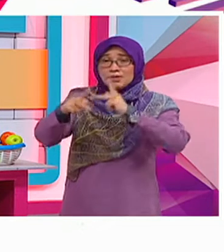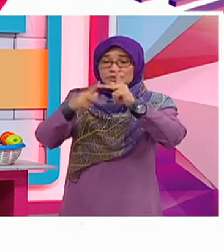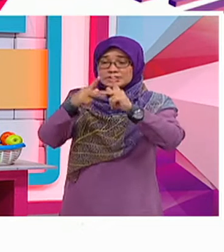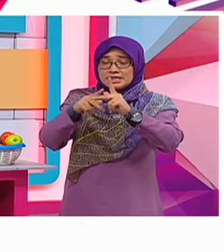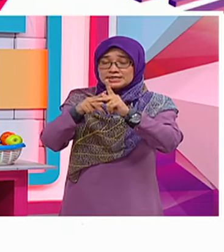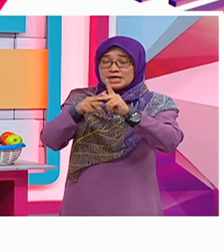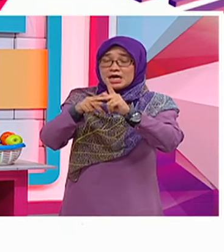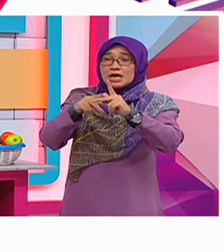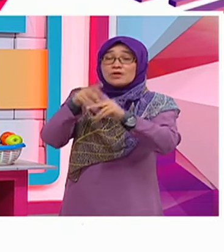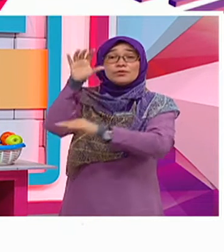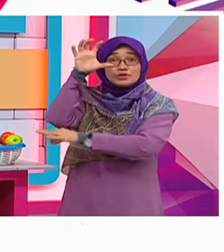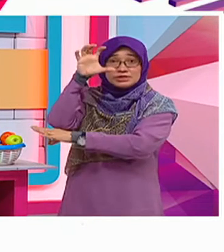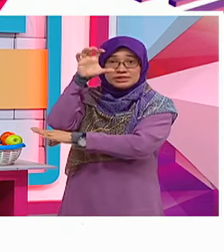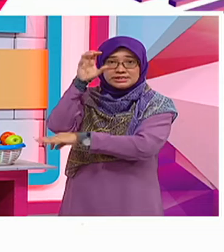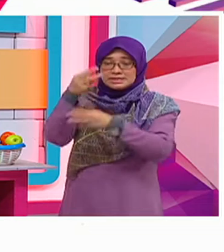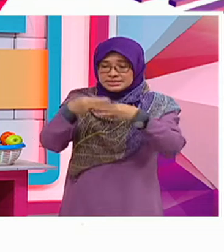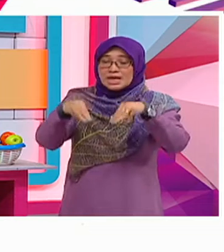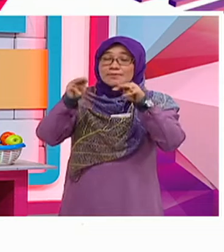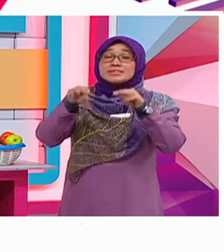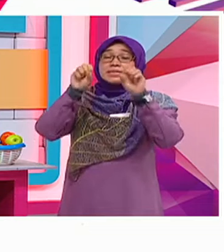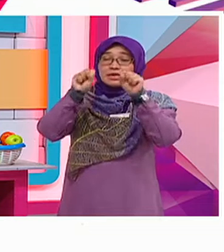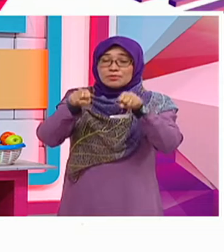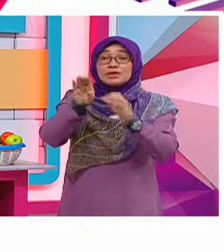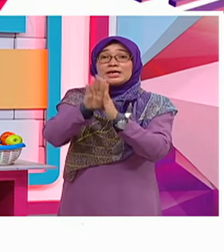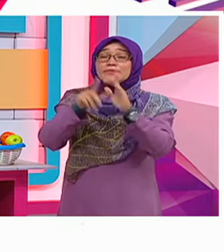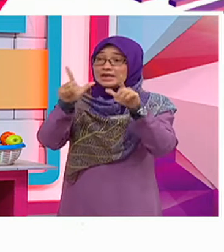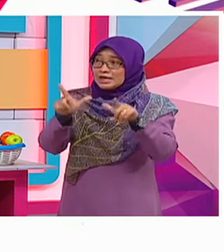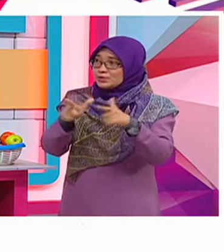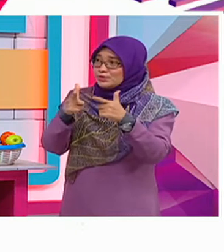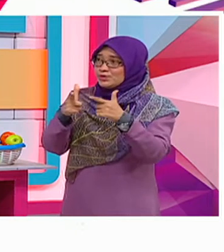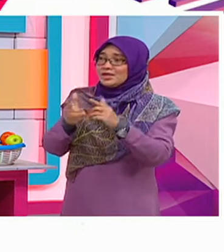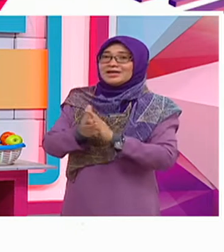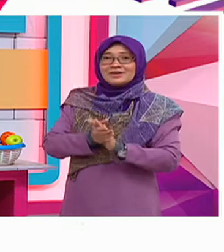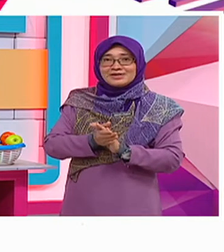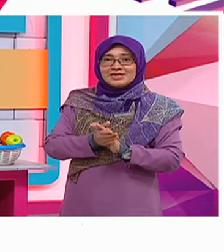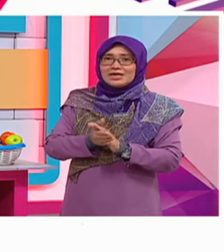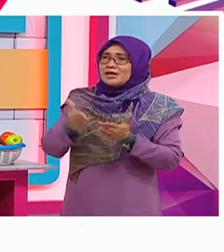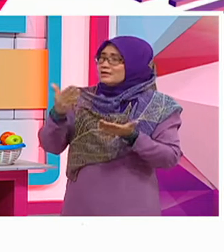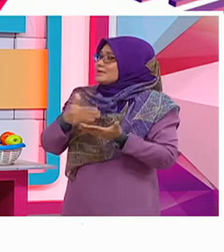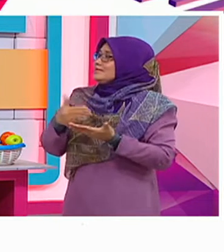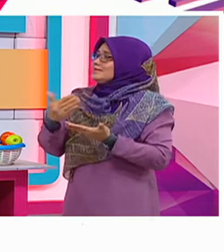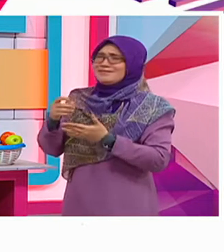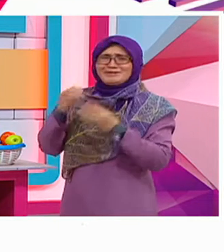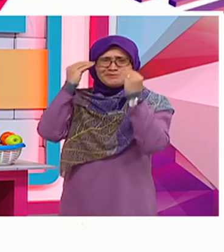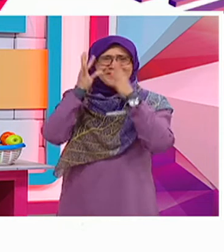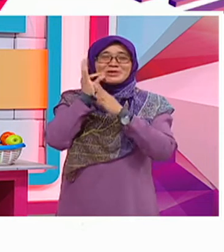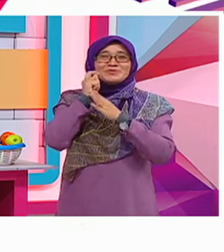proses fotosintesis masih boleh berlaku Oke enak tanya auc go